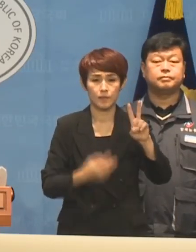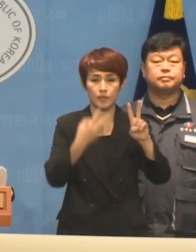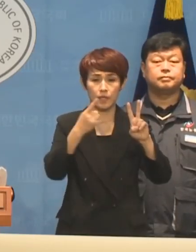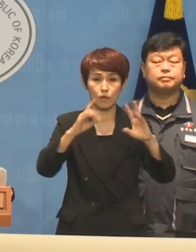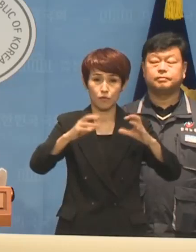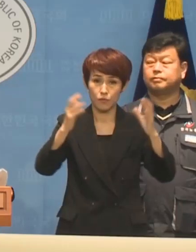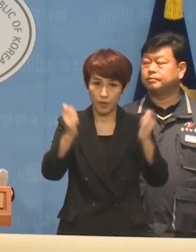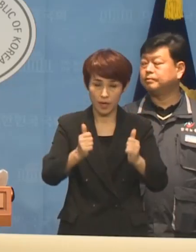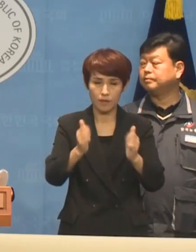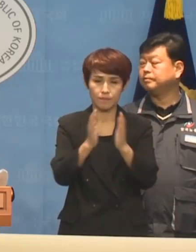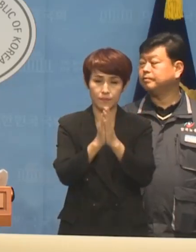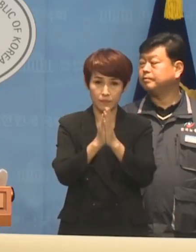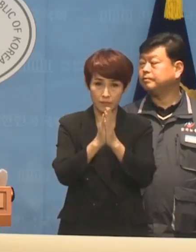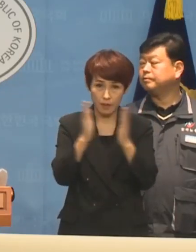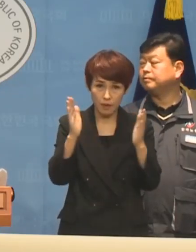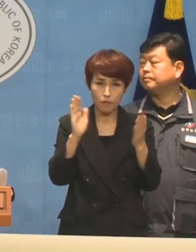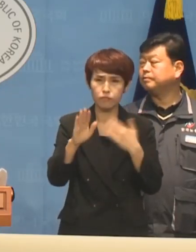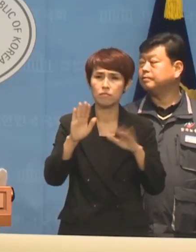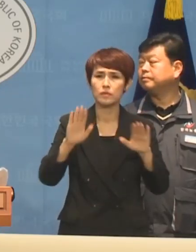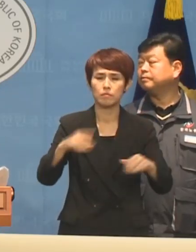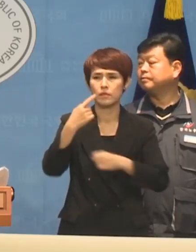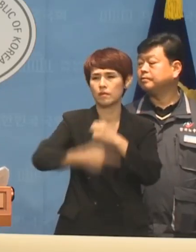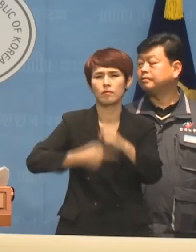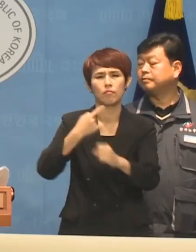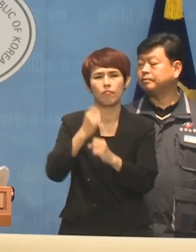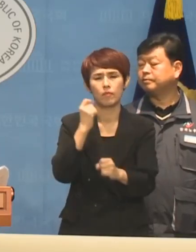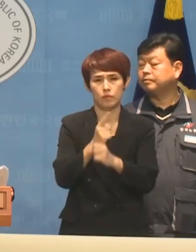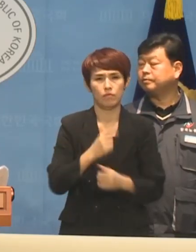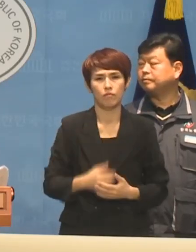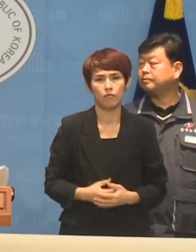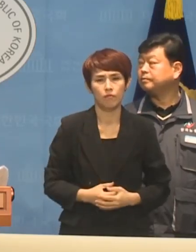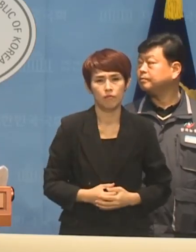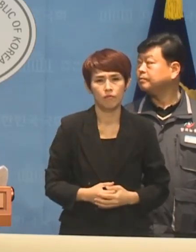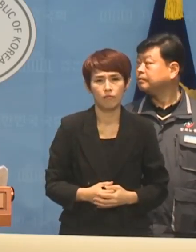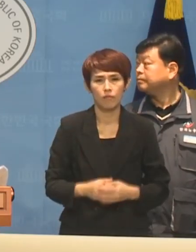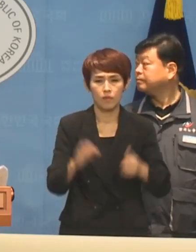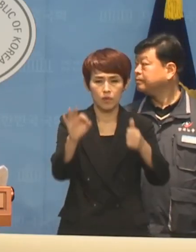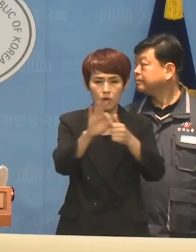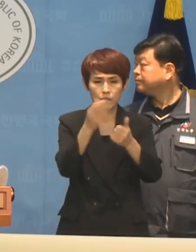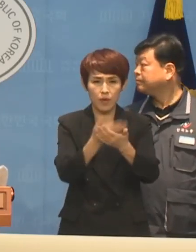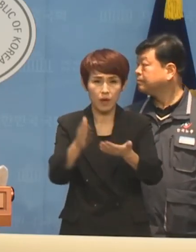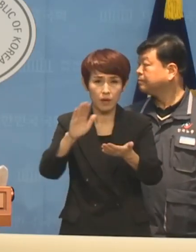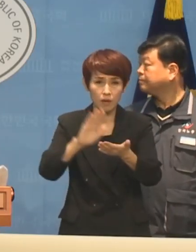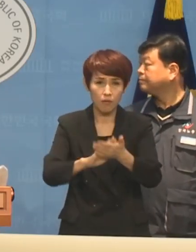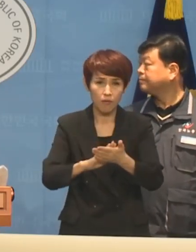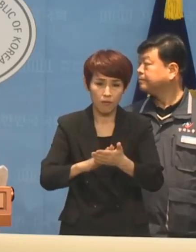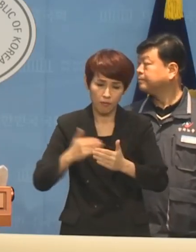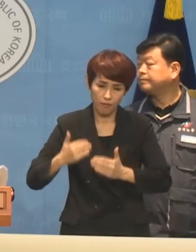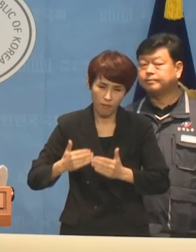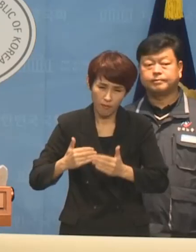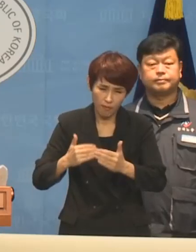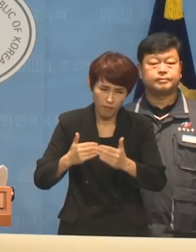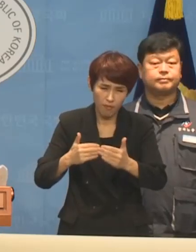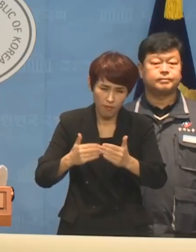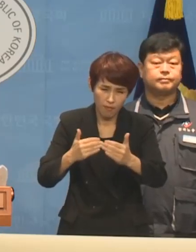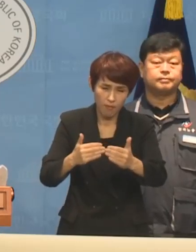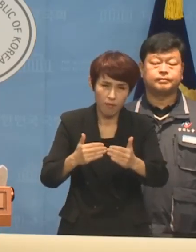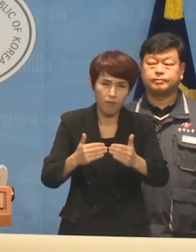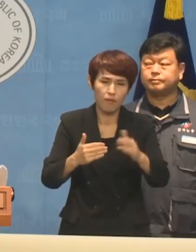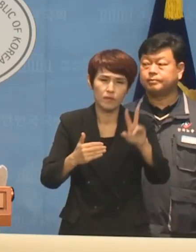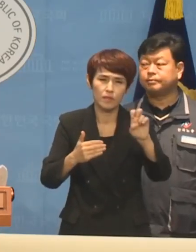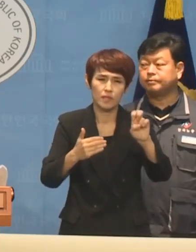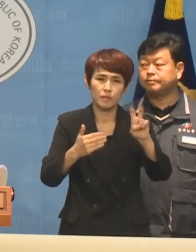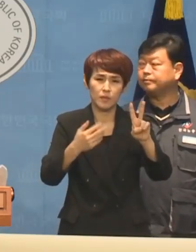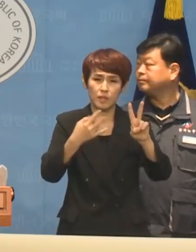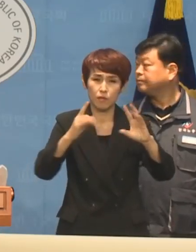국회가 개원하고도 해가 바뀌었습니다. 그러나 연금 개혁의 여정은 22대 국회에서도